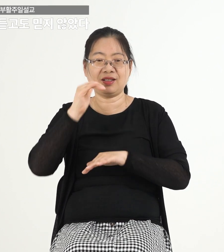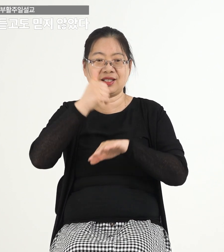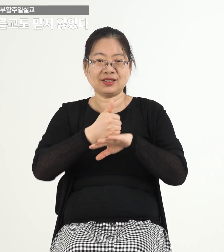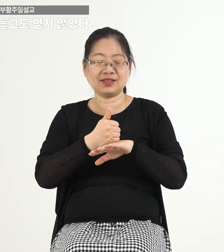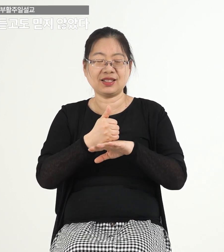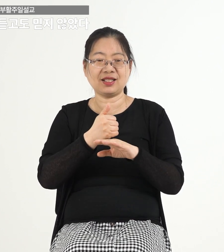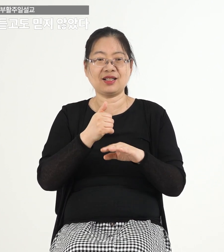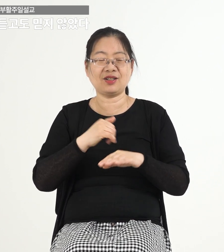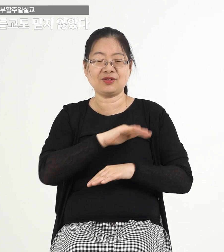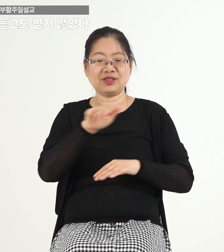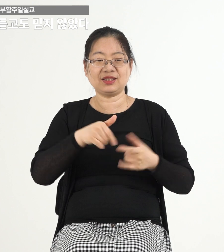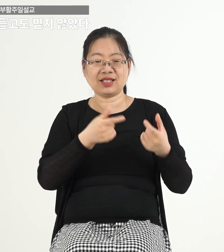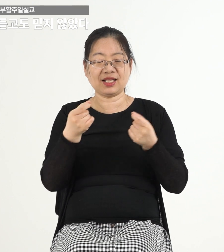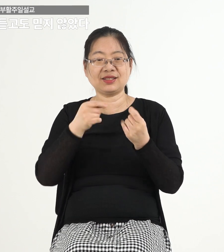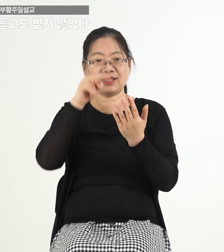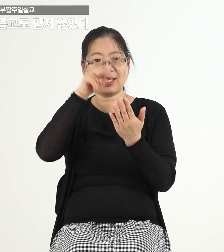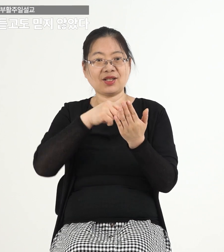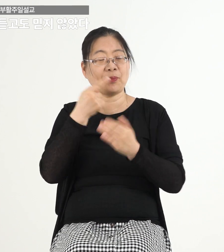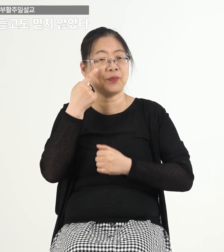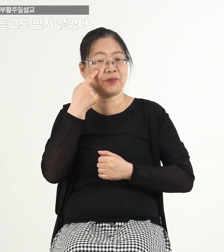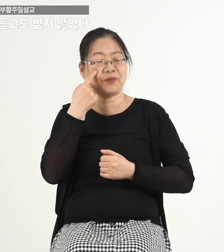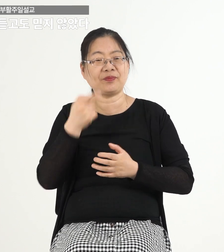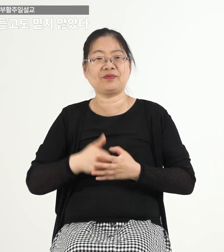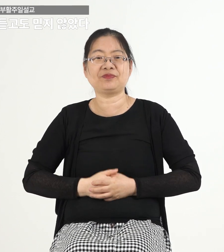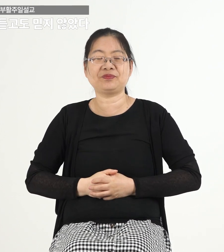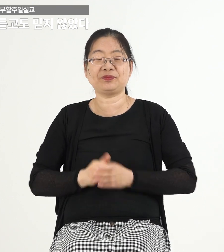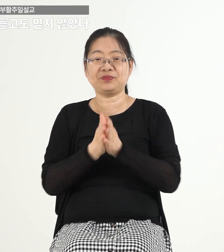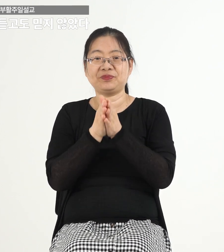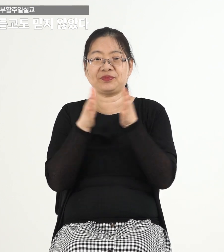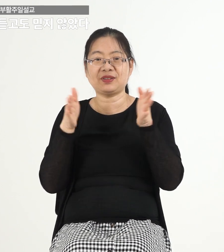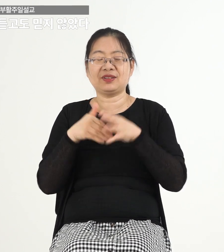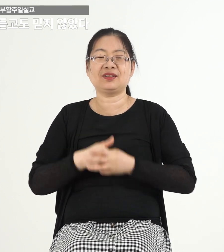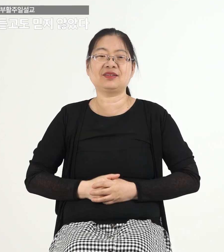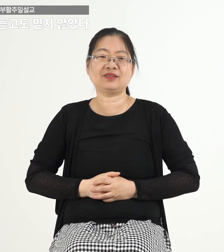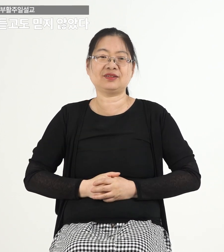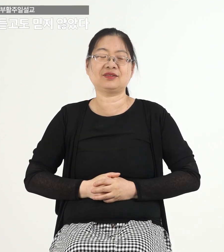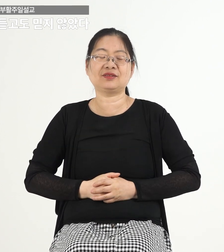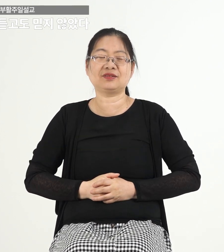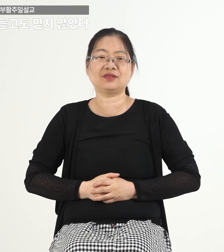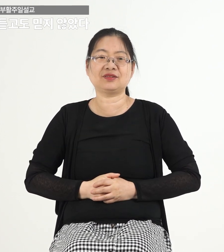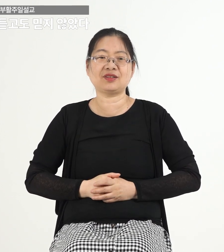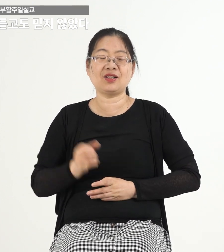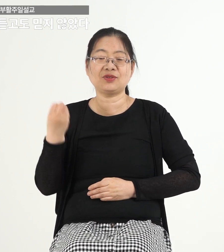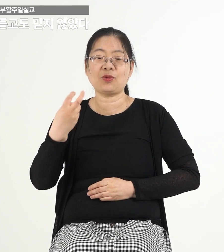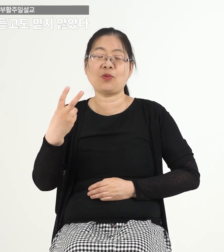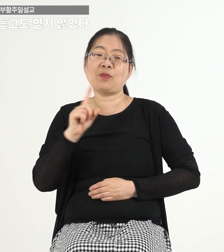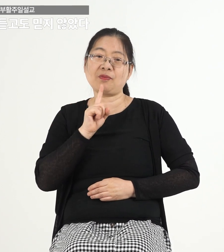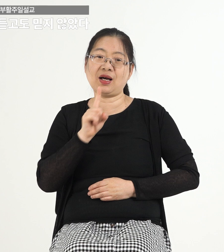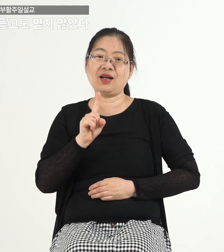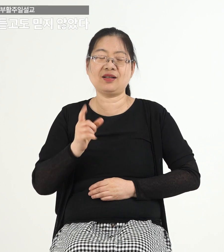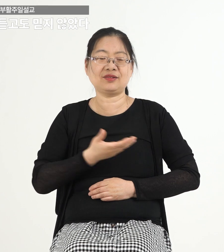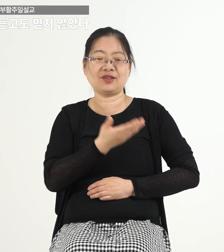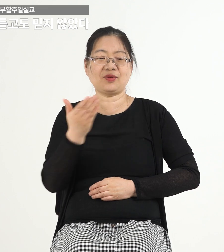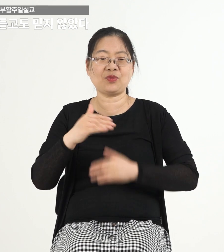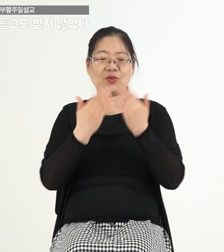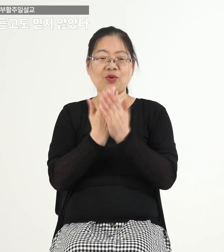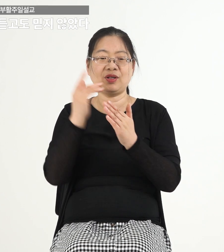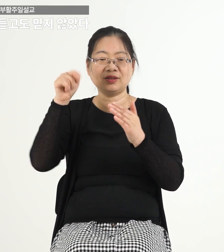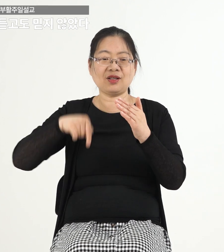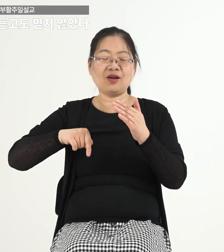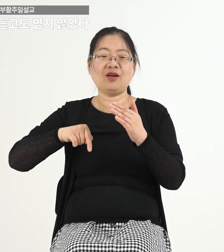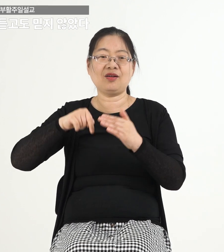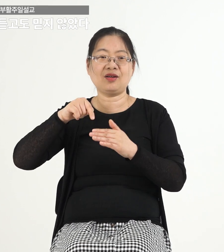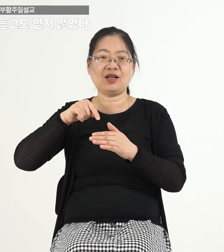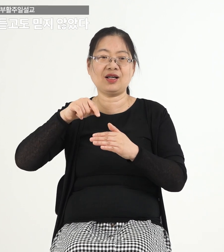마지막 절을 한번 우리 다 같이 읽어보십시다. 시작. 또 이르시되 너희는 온 천하에